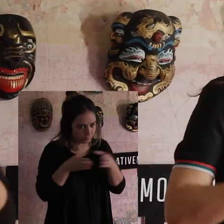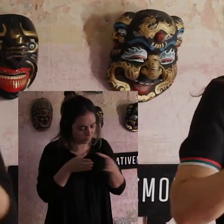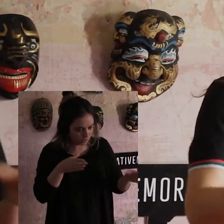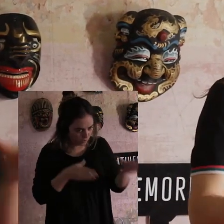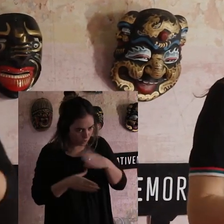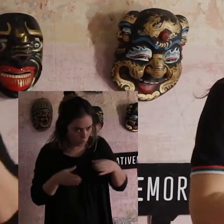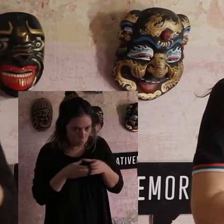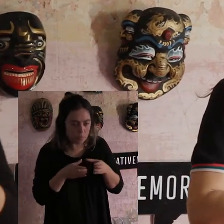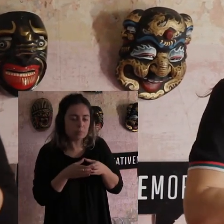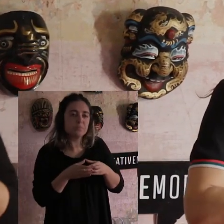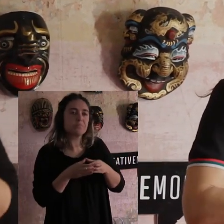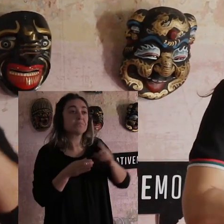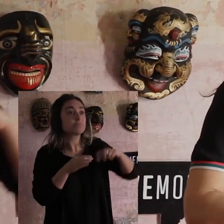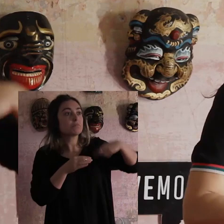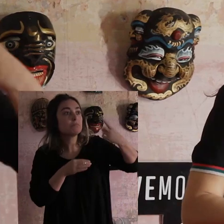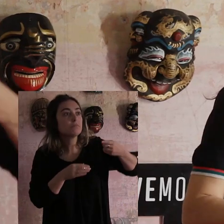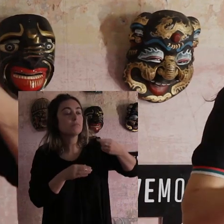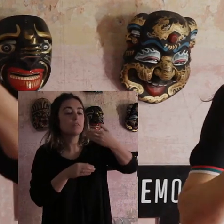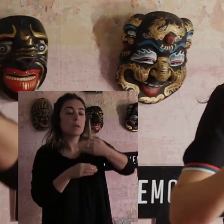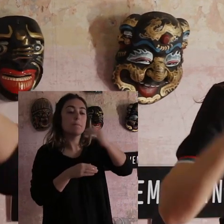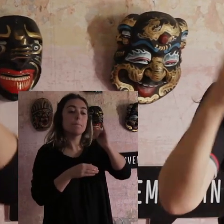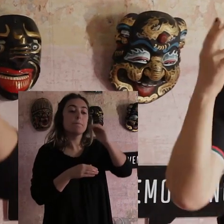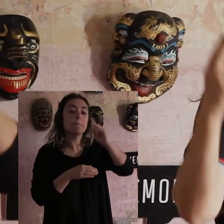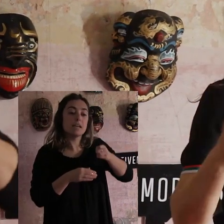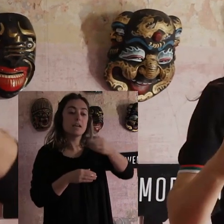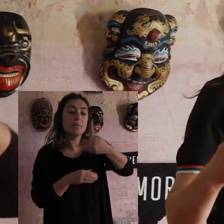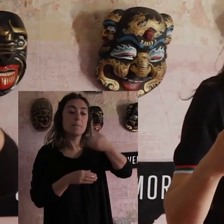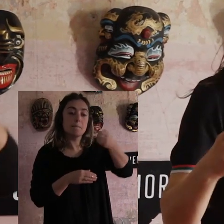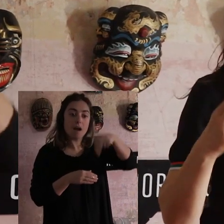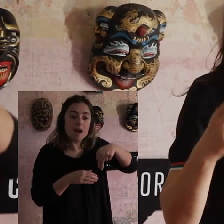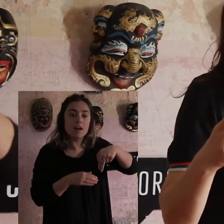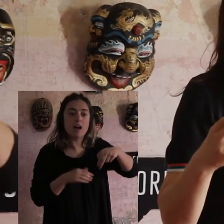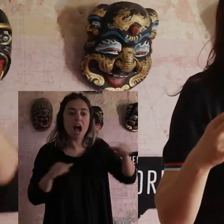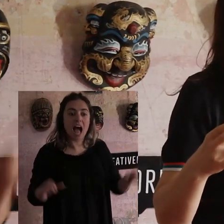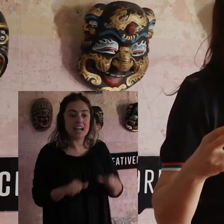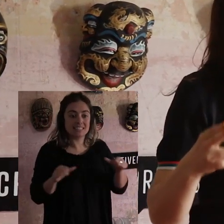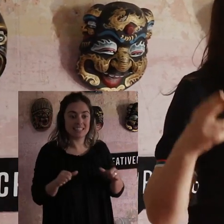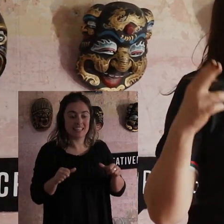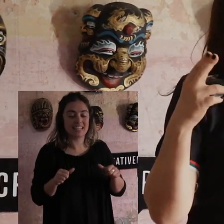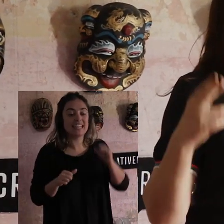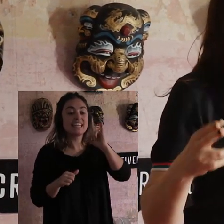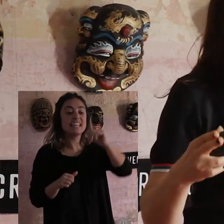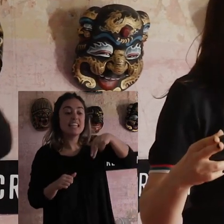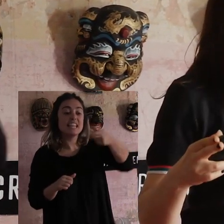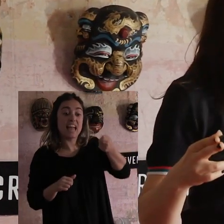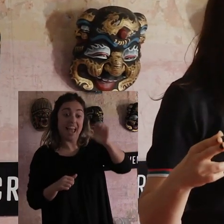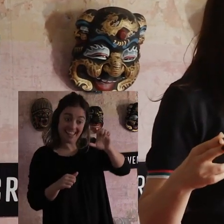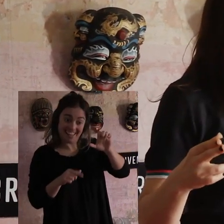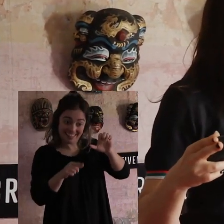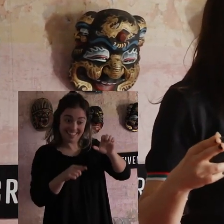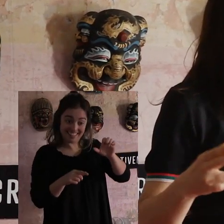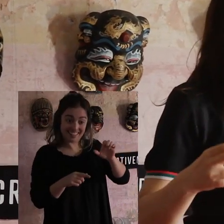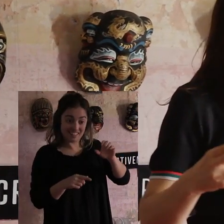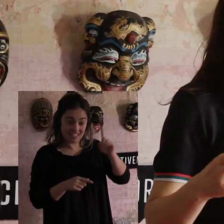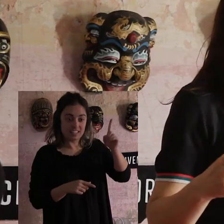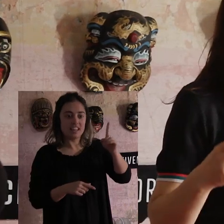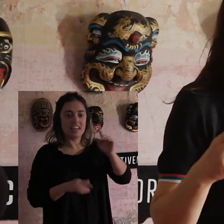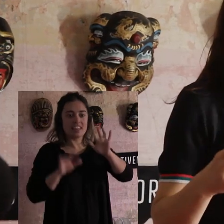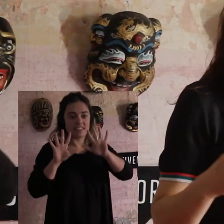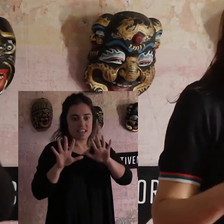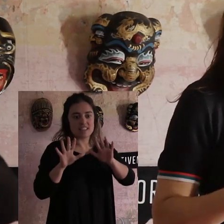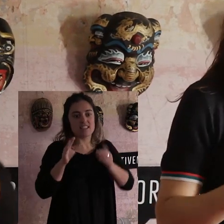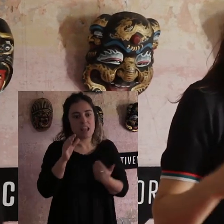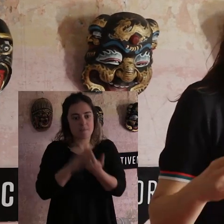todo. Después, cuando hice Big Bang, ahí ya hicimos una bitácora en el INAE de una semana, de 10 de la mañana a 5 de la